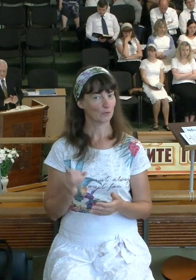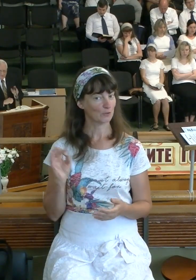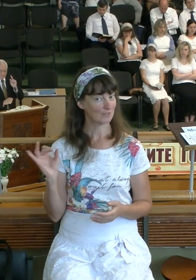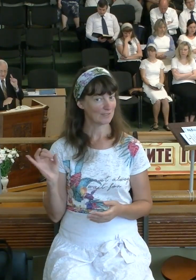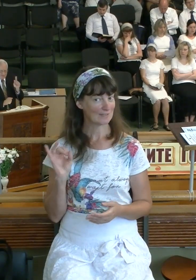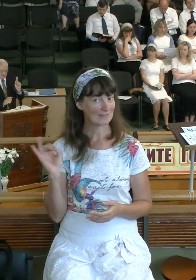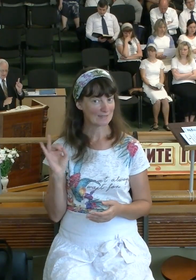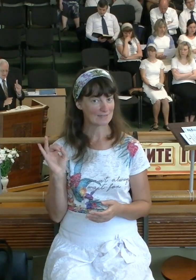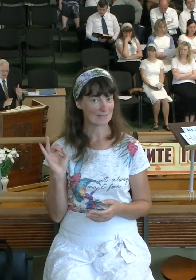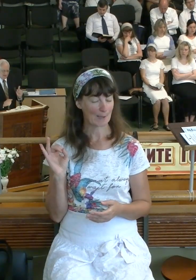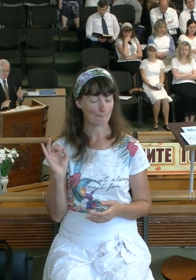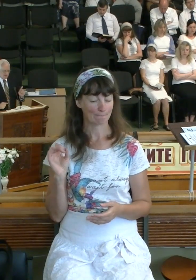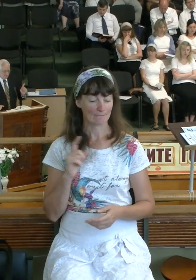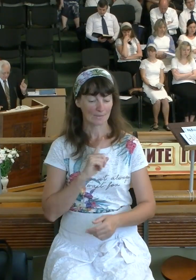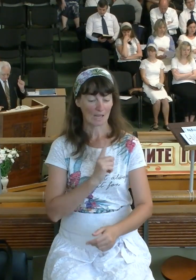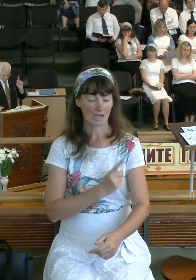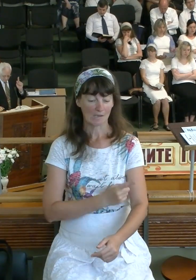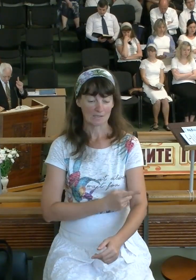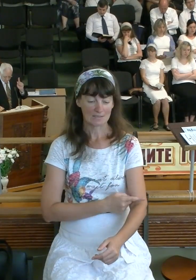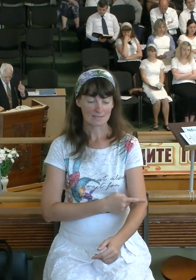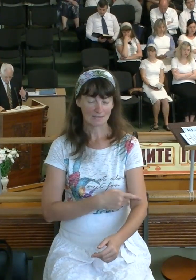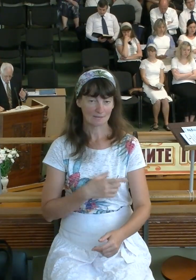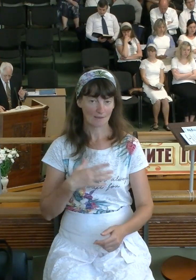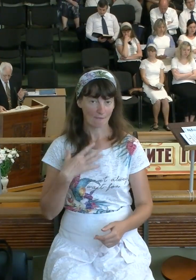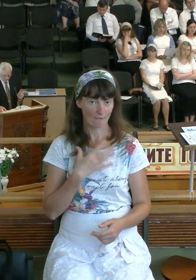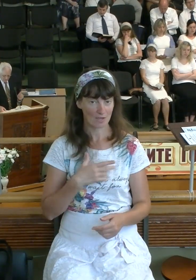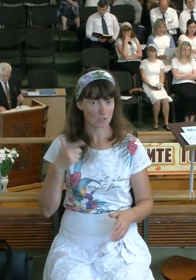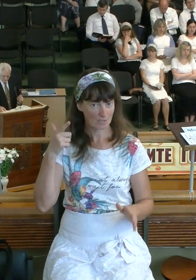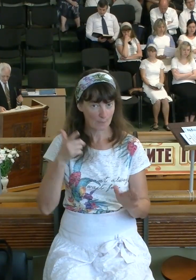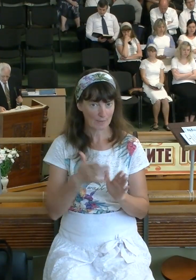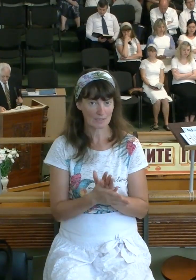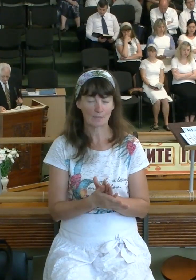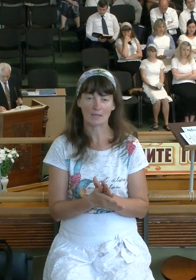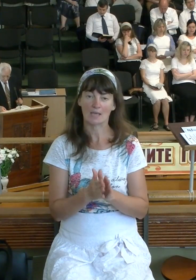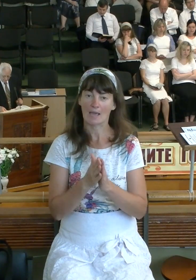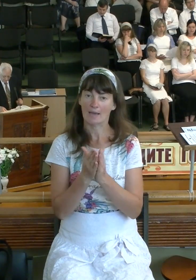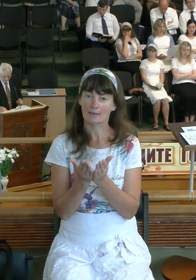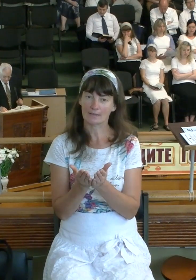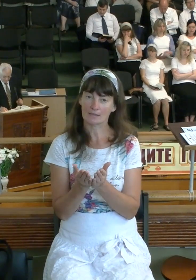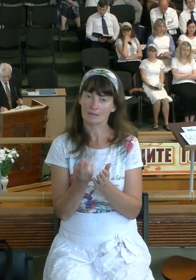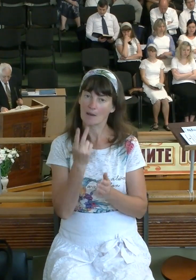силы очень важный. Книга пророка Даниила,